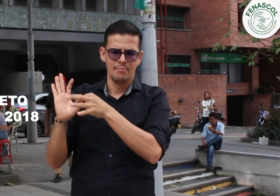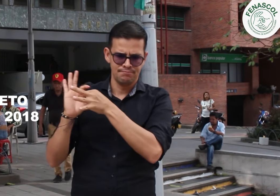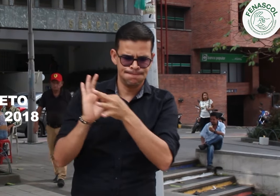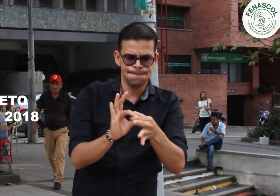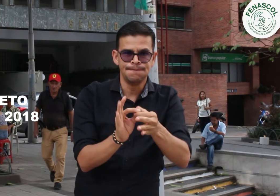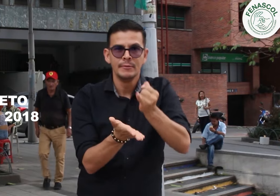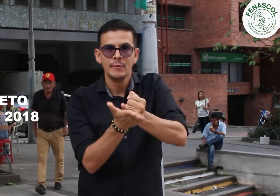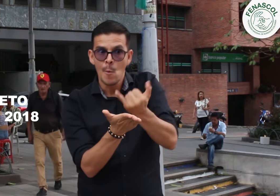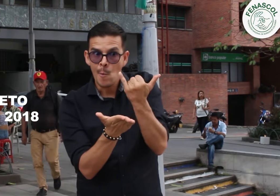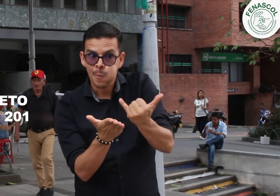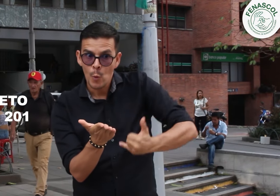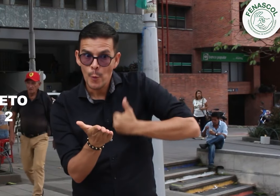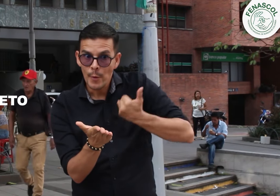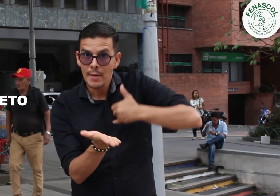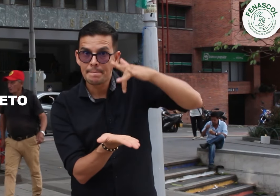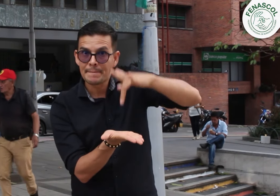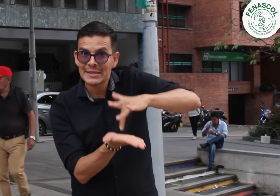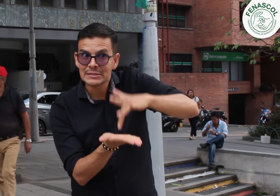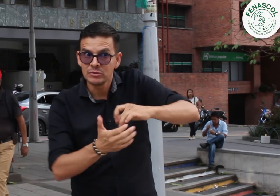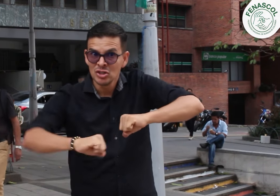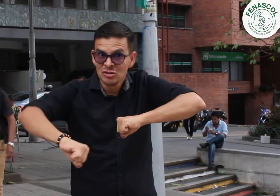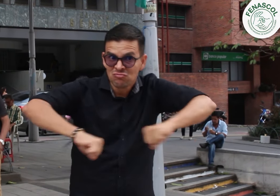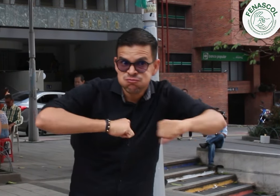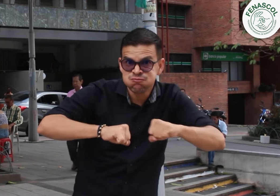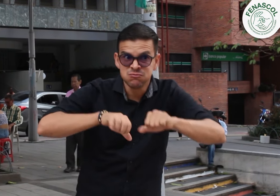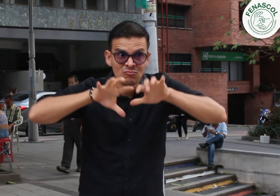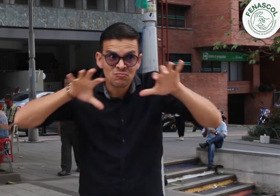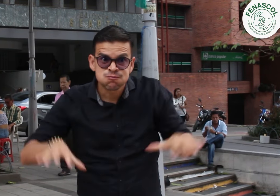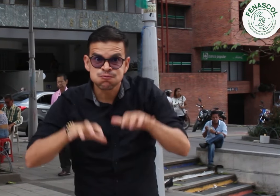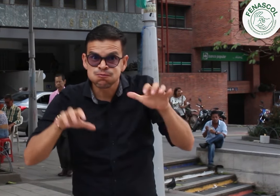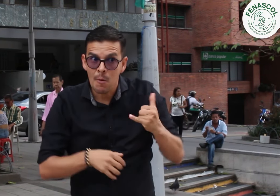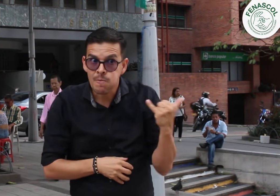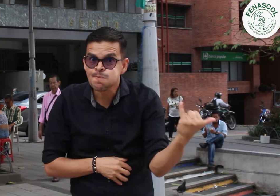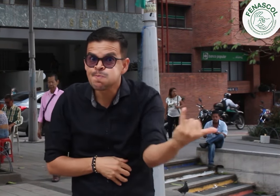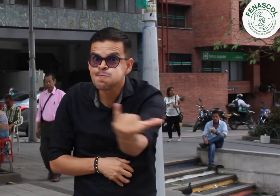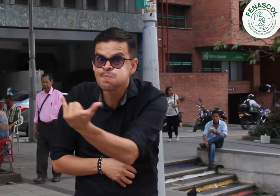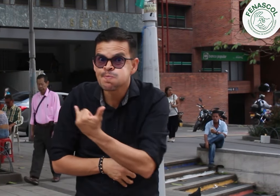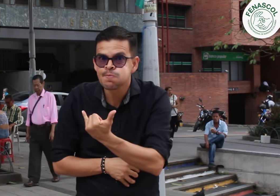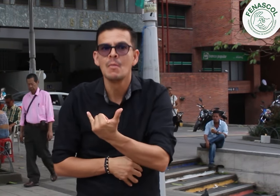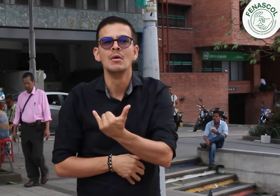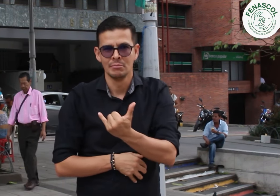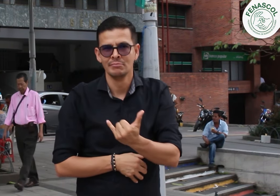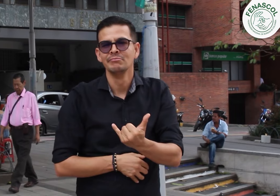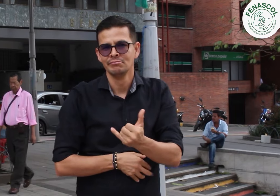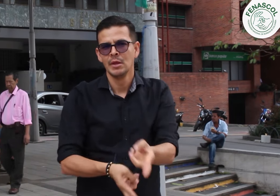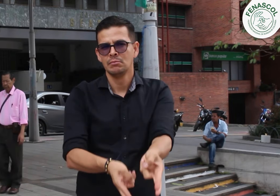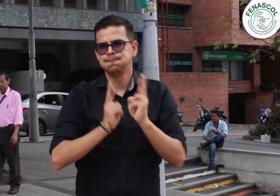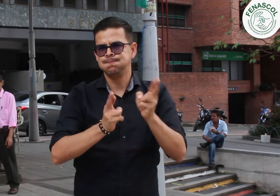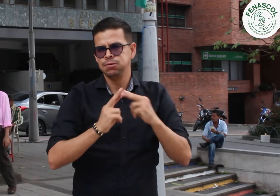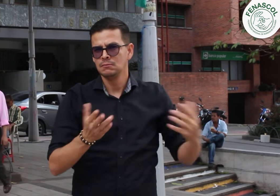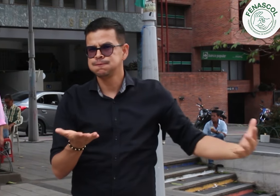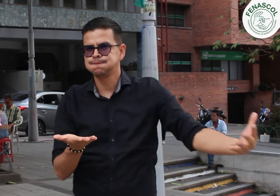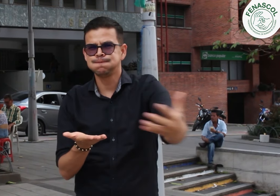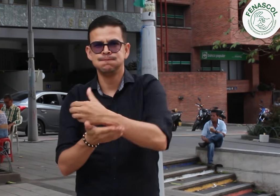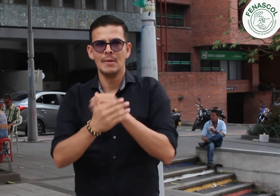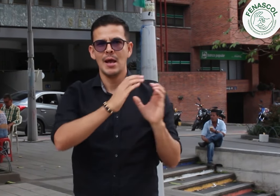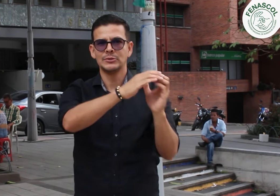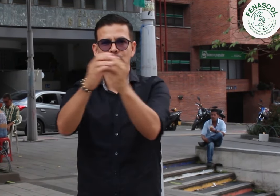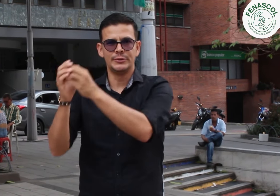en juntas de acción con actividades terminado en los resultados que están siendo recopilados con el fin de continuar con el